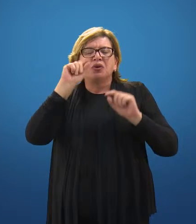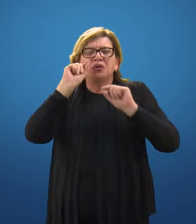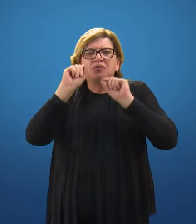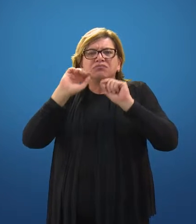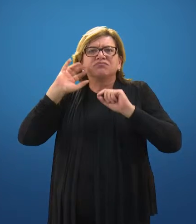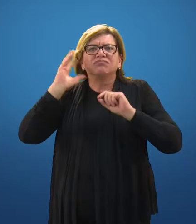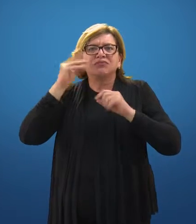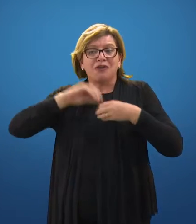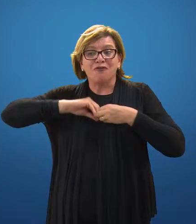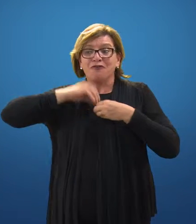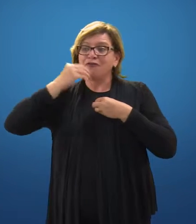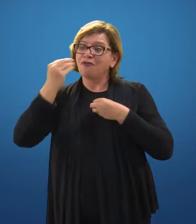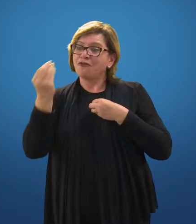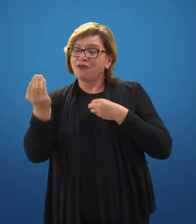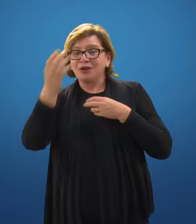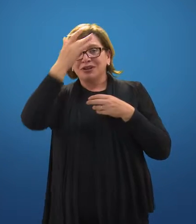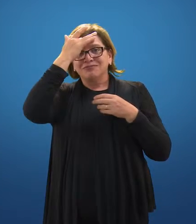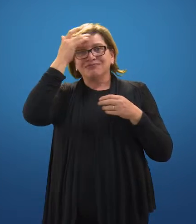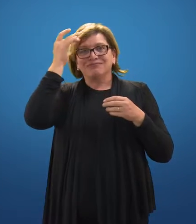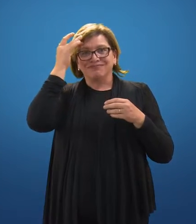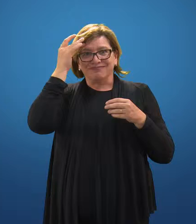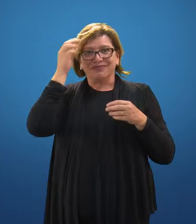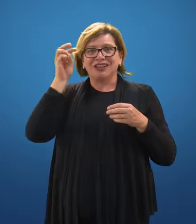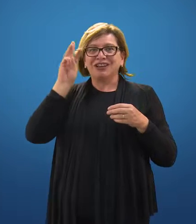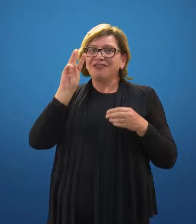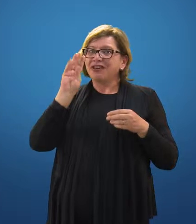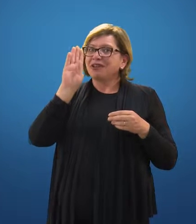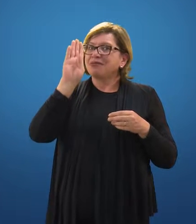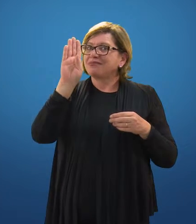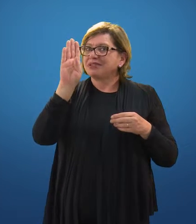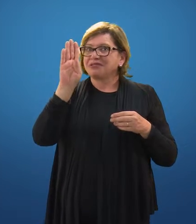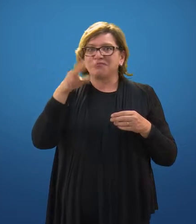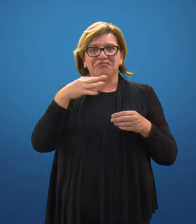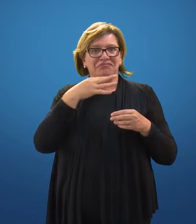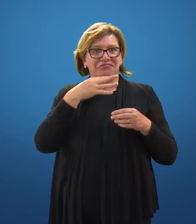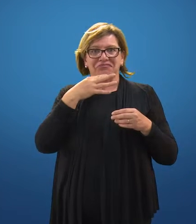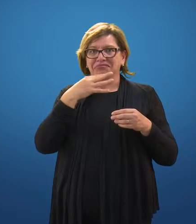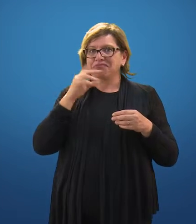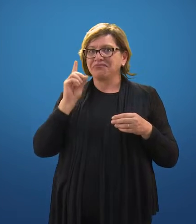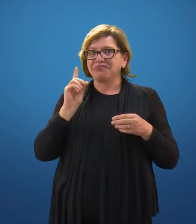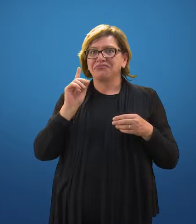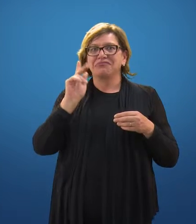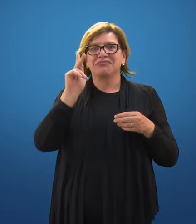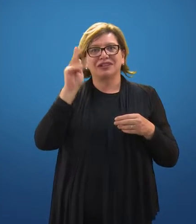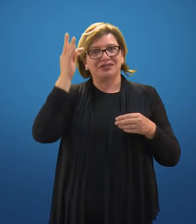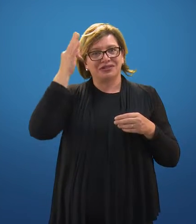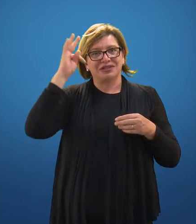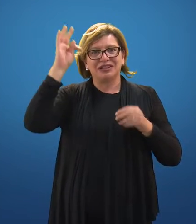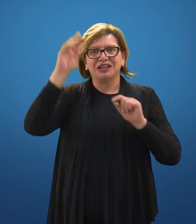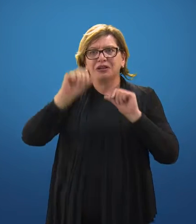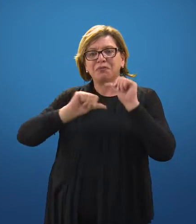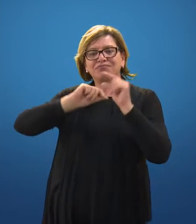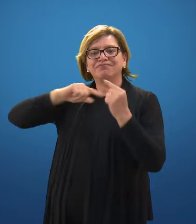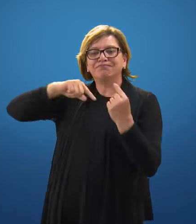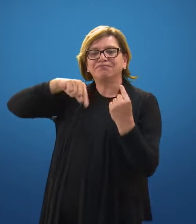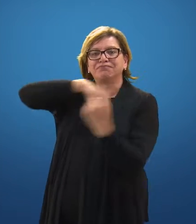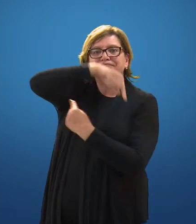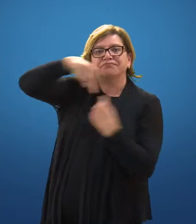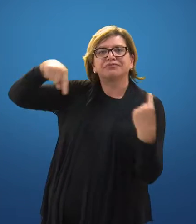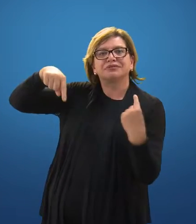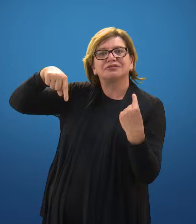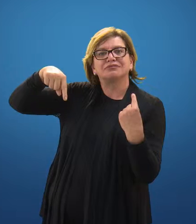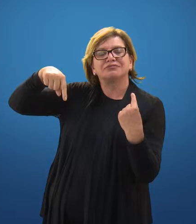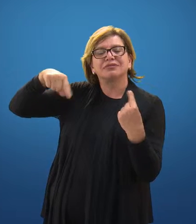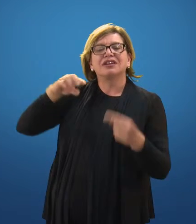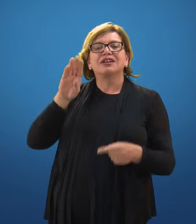dos indivíduos. Weber, apesar de não conhecer a teoria de Durkheim, ele inverte essa lógica. A